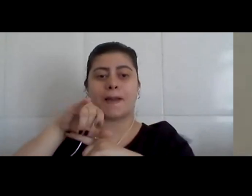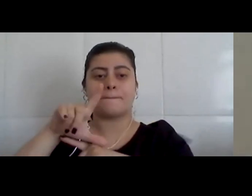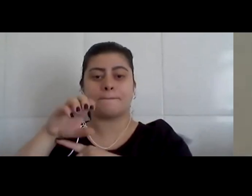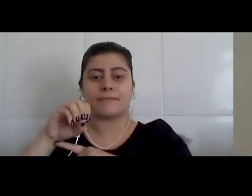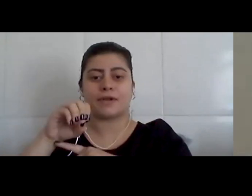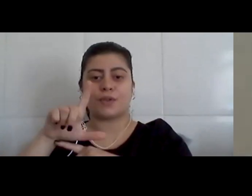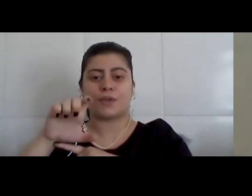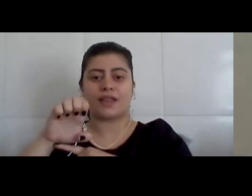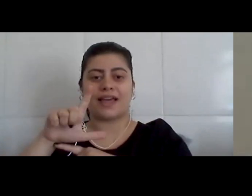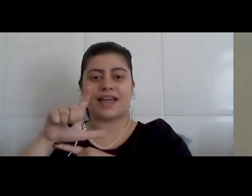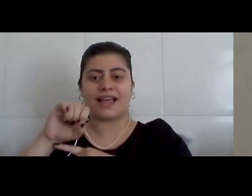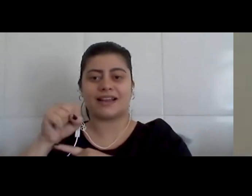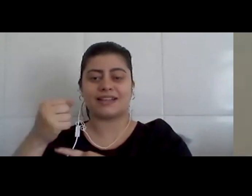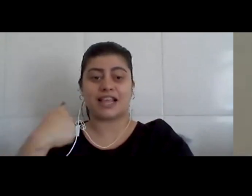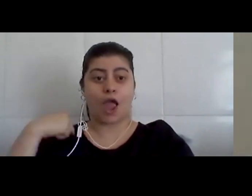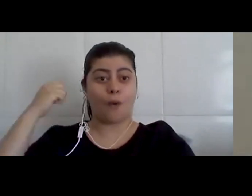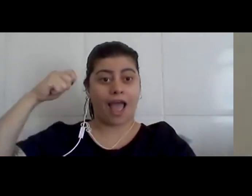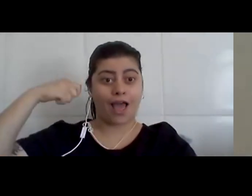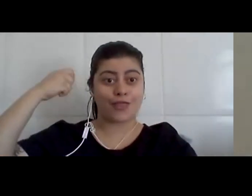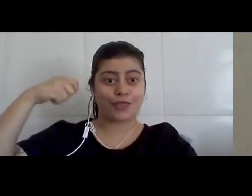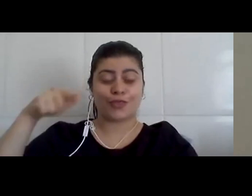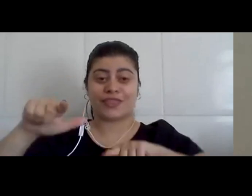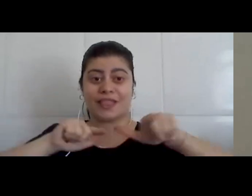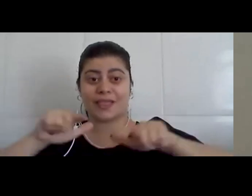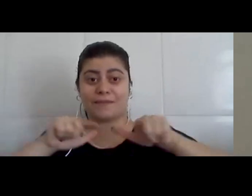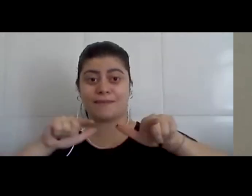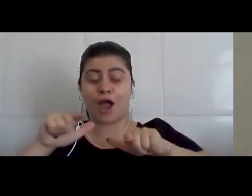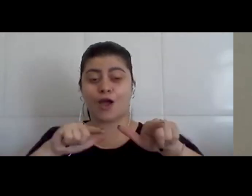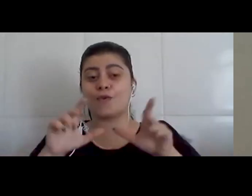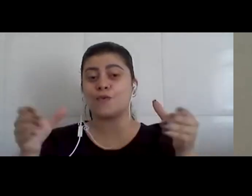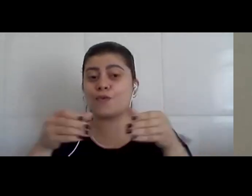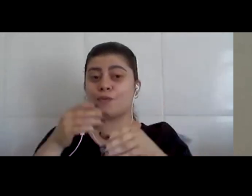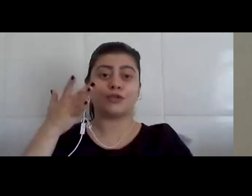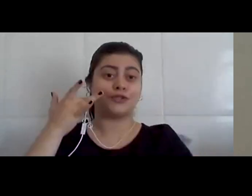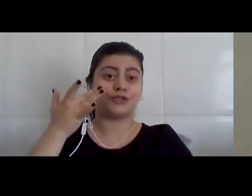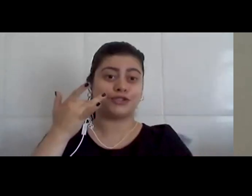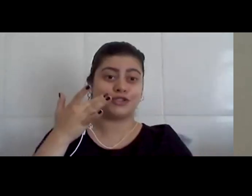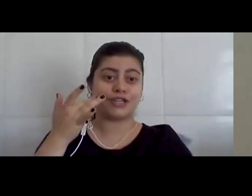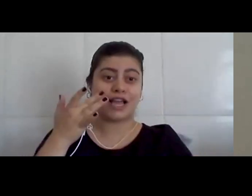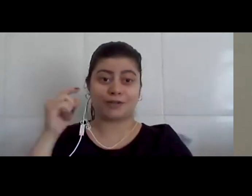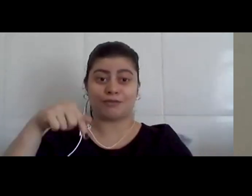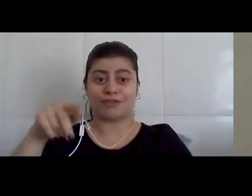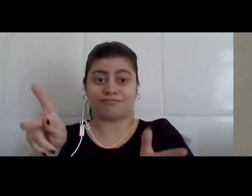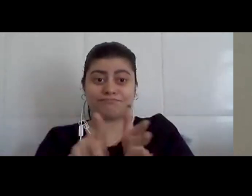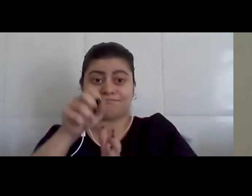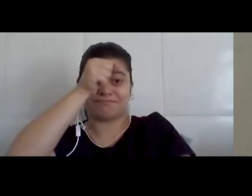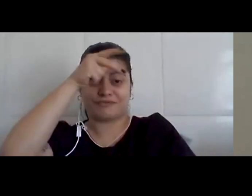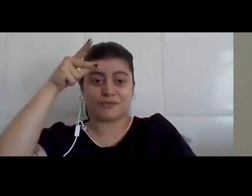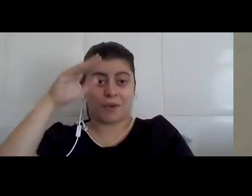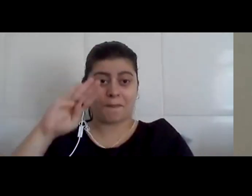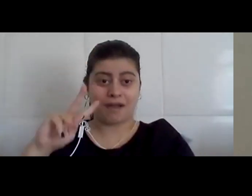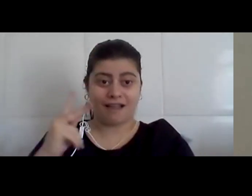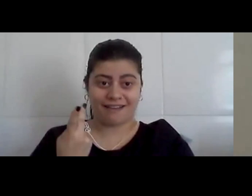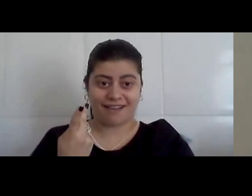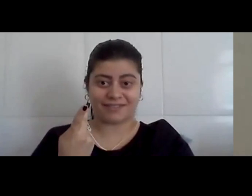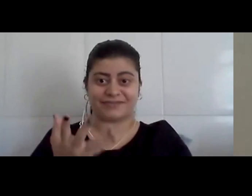trabalho com o grupo de teatro de mobilização social vinculado à Prefeitura de Belo Horizonte, né, atendendo ao conteúdo das políticas